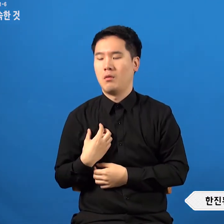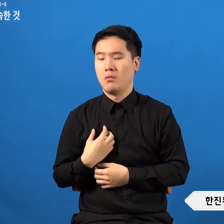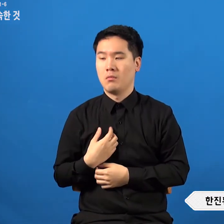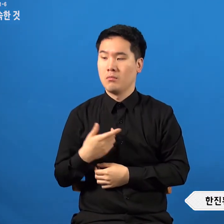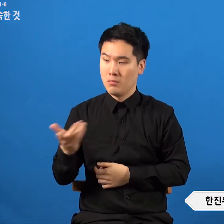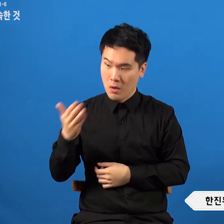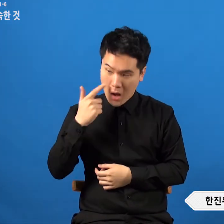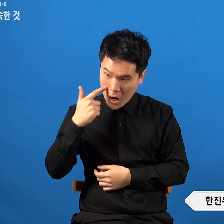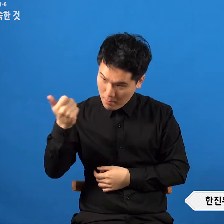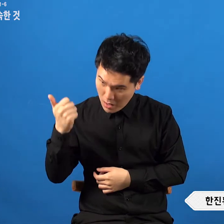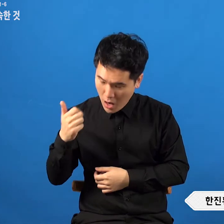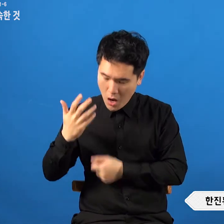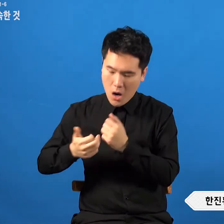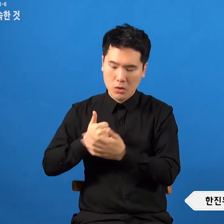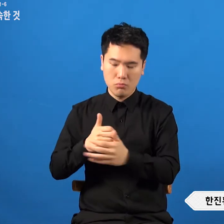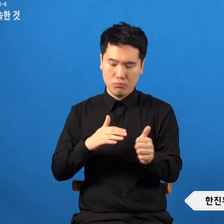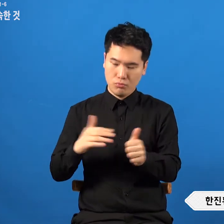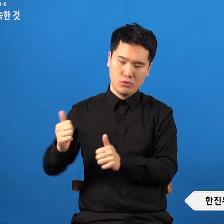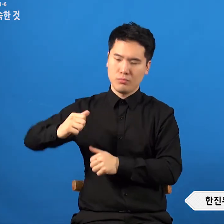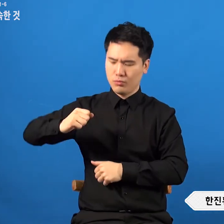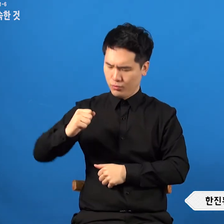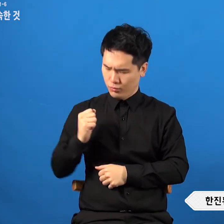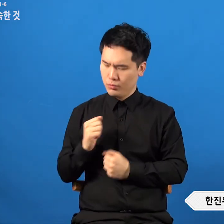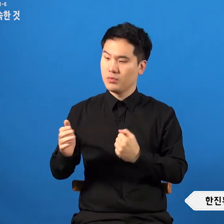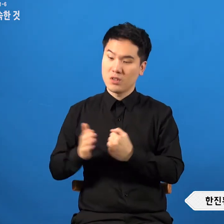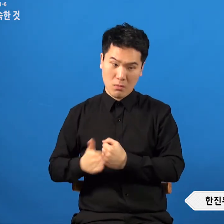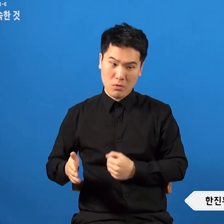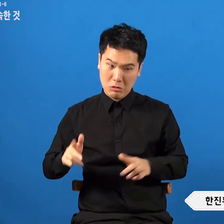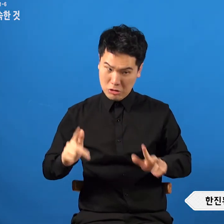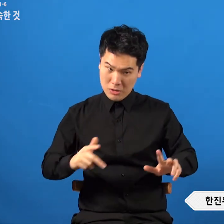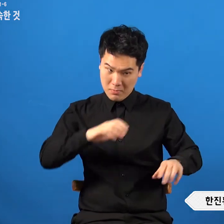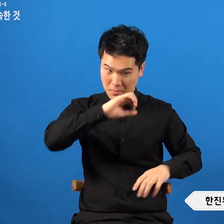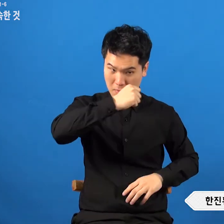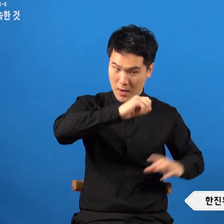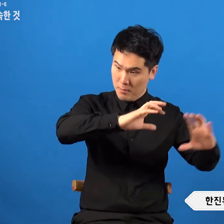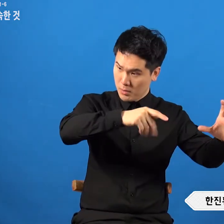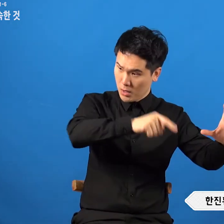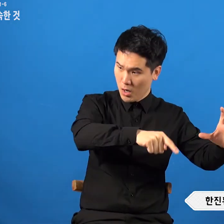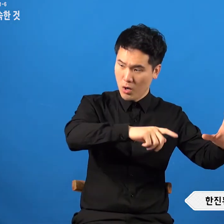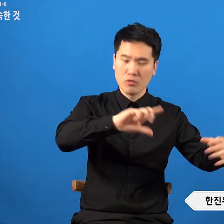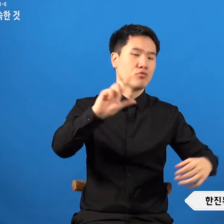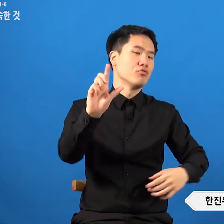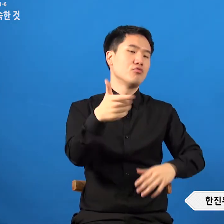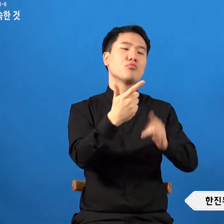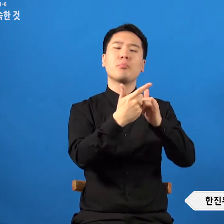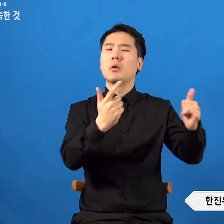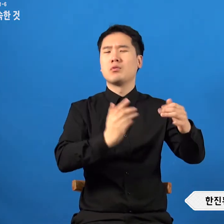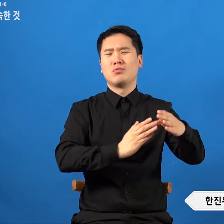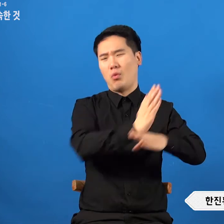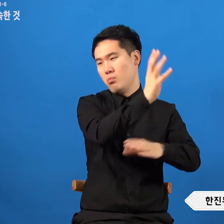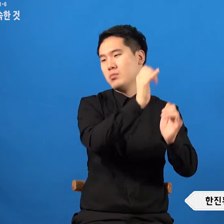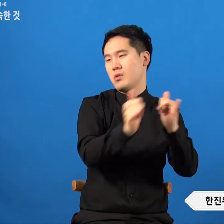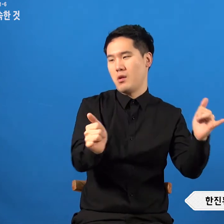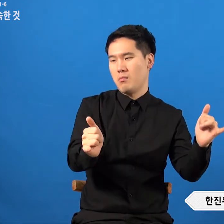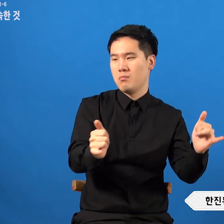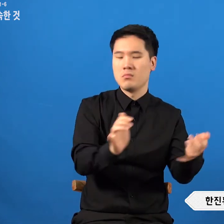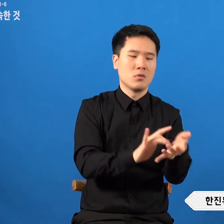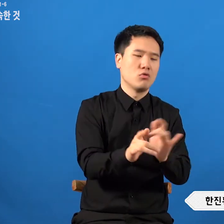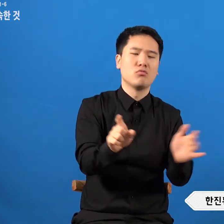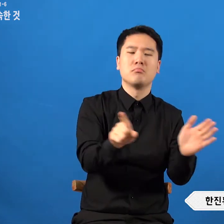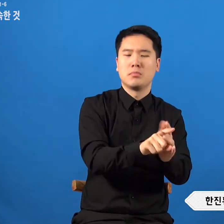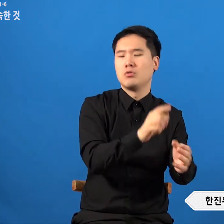아빠가 하나님의 부르심에 충실하게 순종했기 때문에 지금 아프리카는 600명도 넘는 사람들이 예수님을 믿고